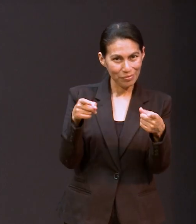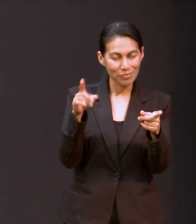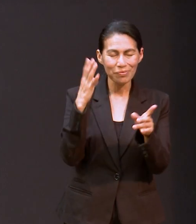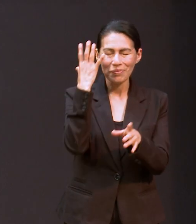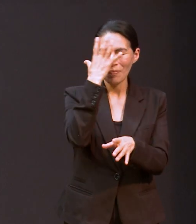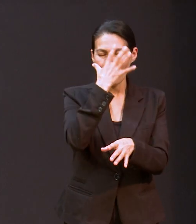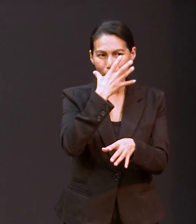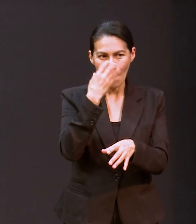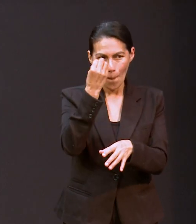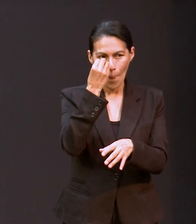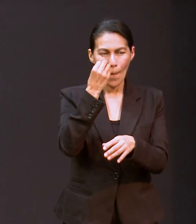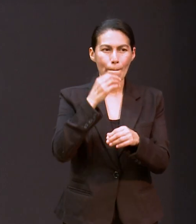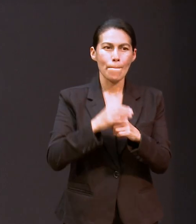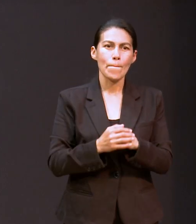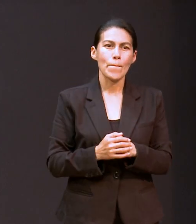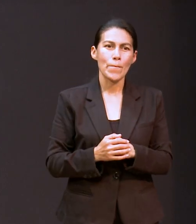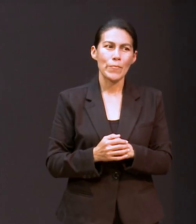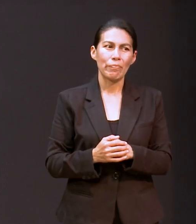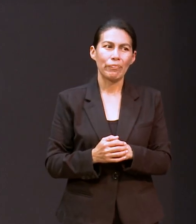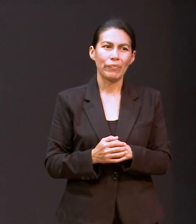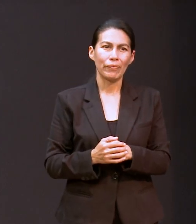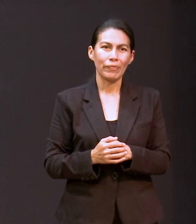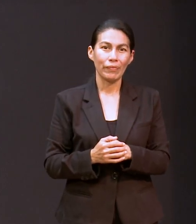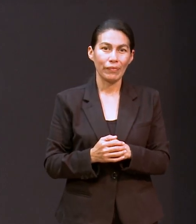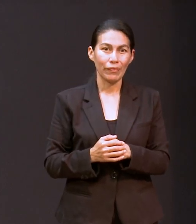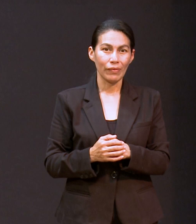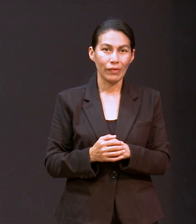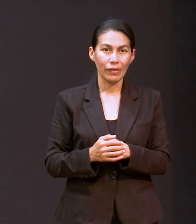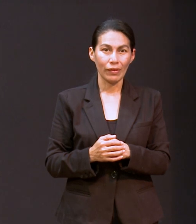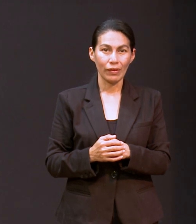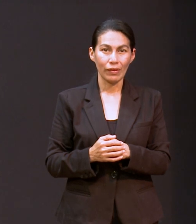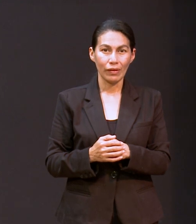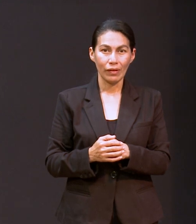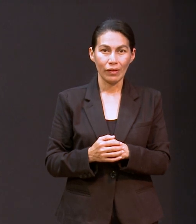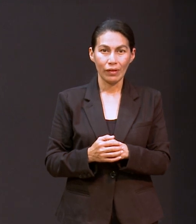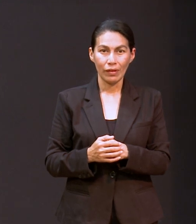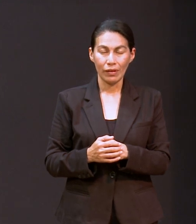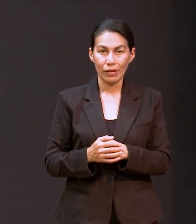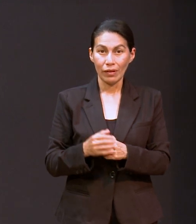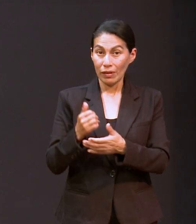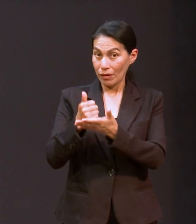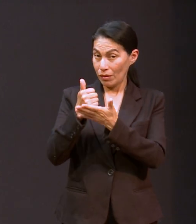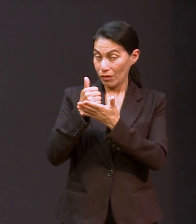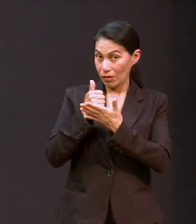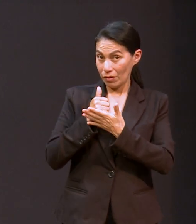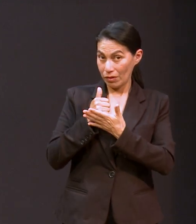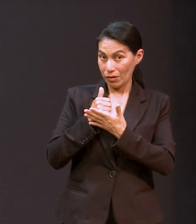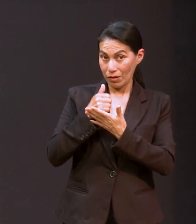una bella melodía que nos inspirará a buscar a Dios en oración